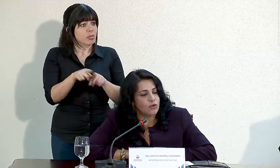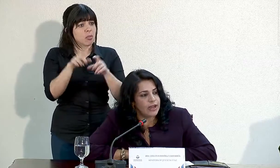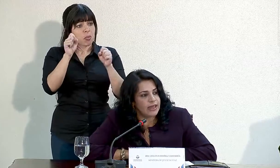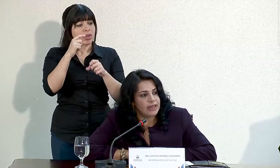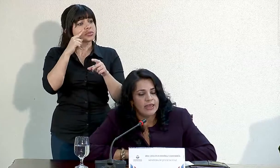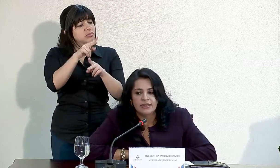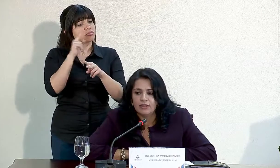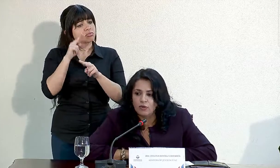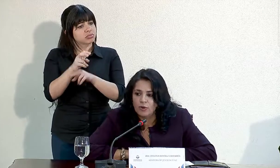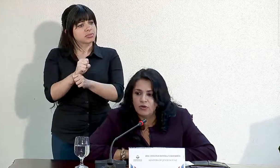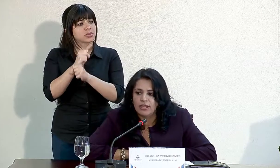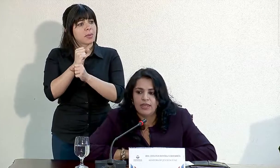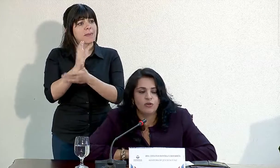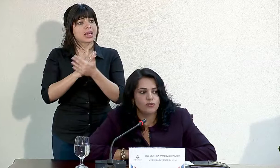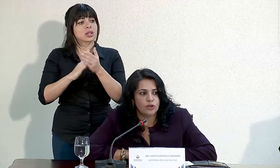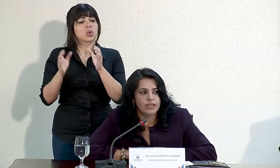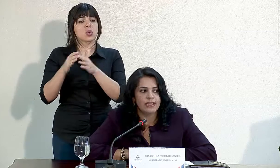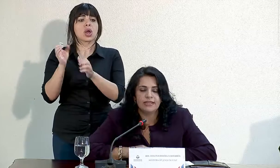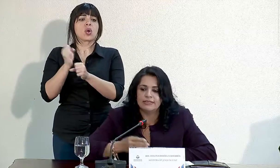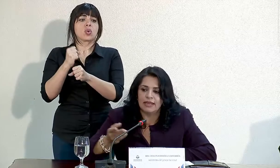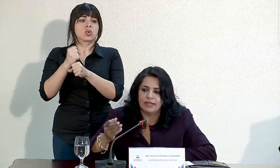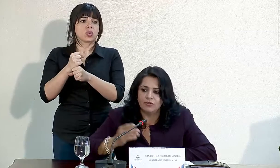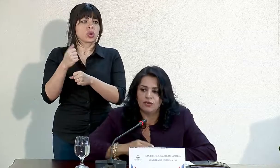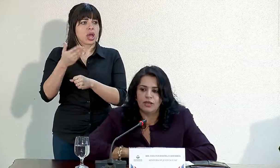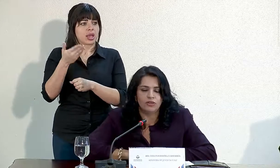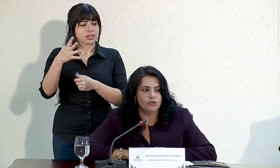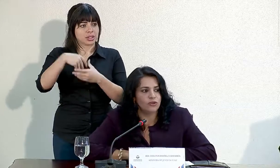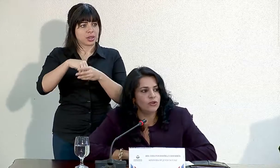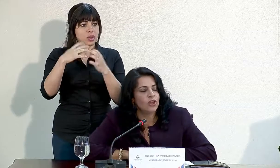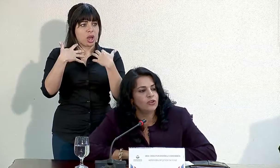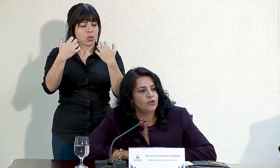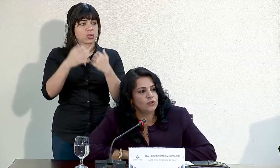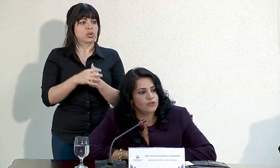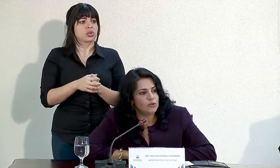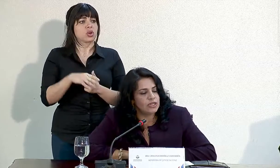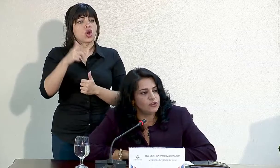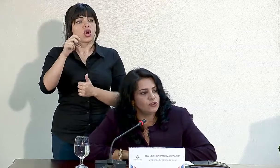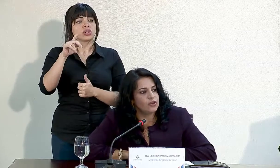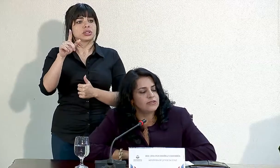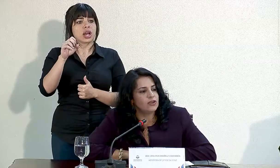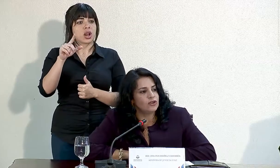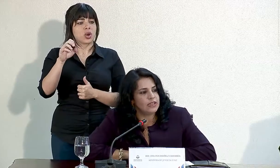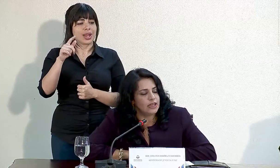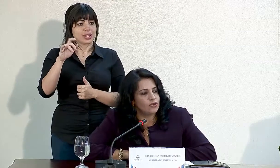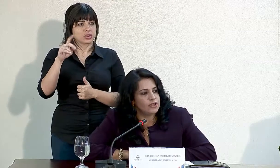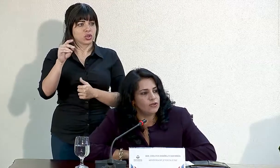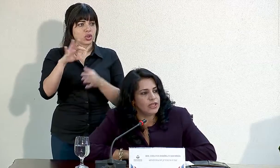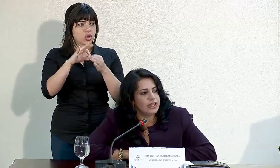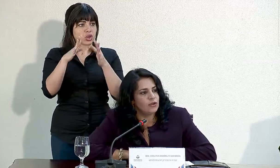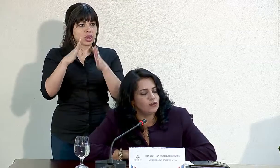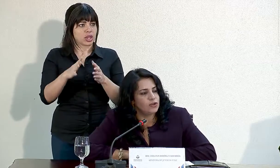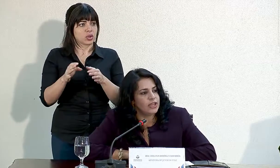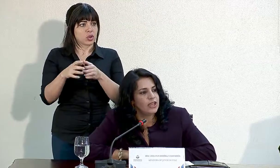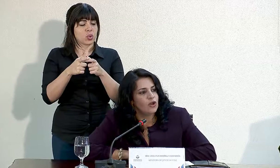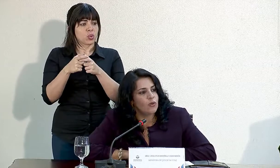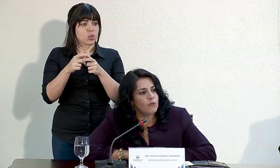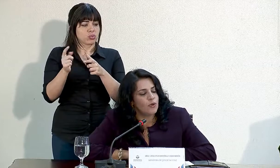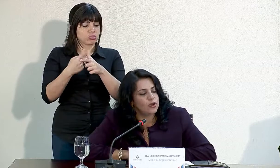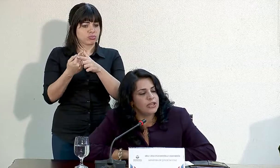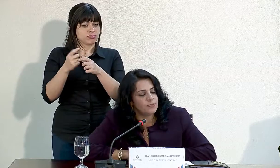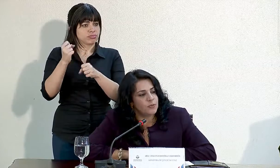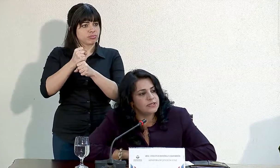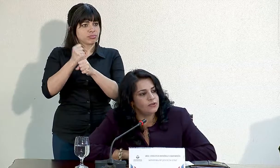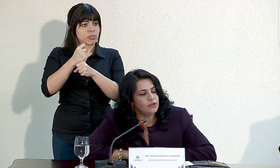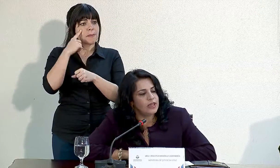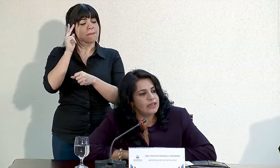ser corroborada tanto por la unidad ejecutora, y aquí está dentro del auditorio don Gonzalo Elizondo, que es el coordinador de la unidad ejecutora, como